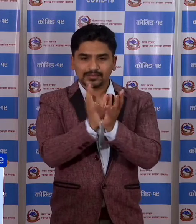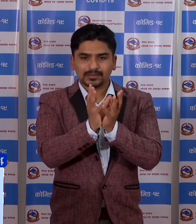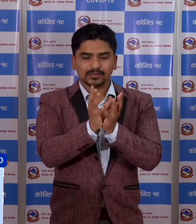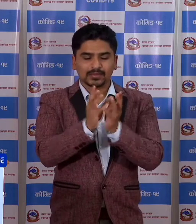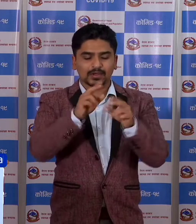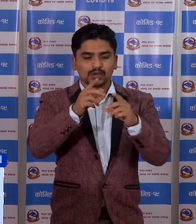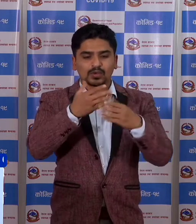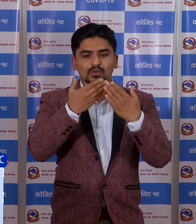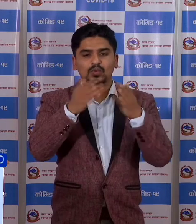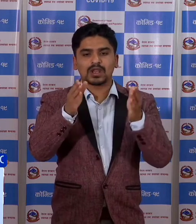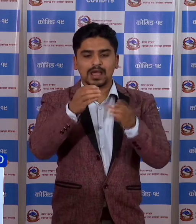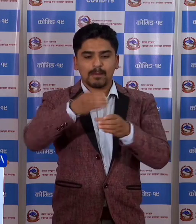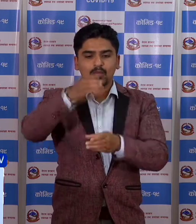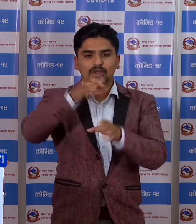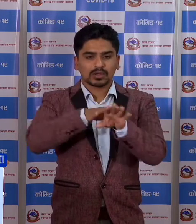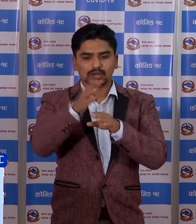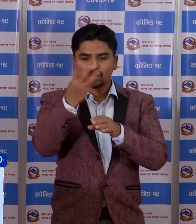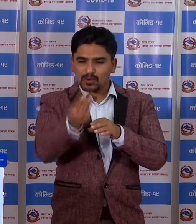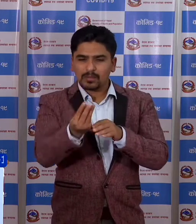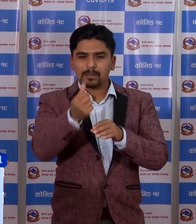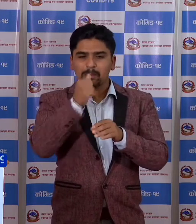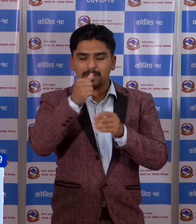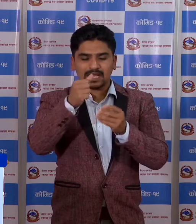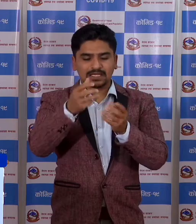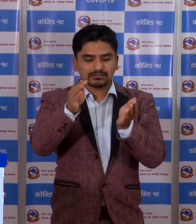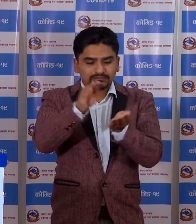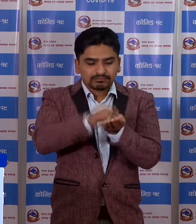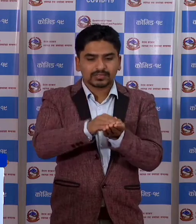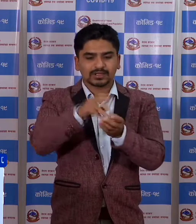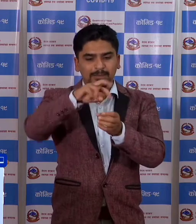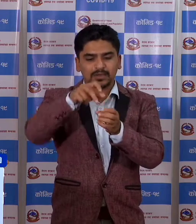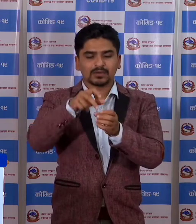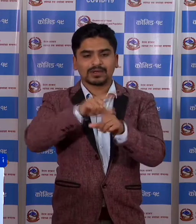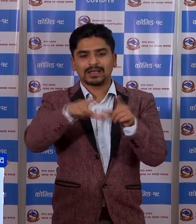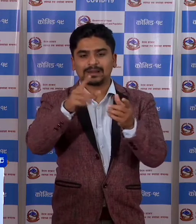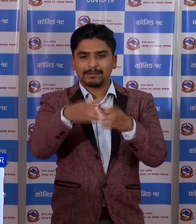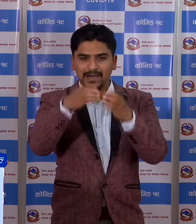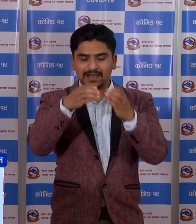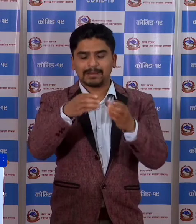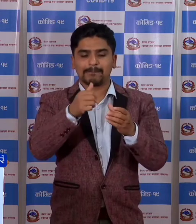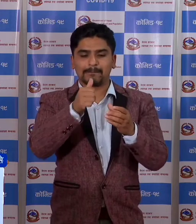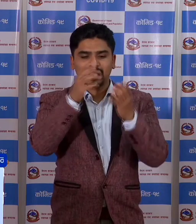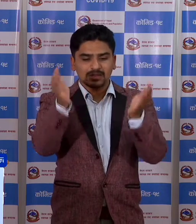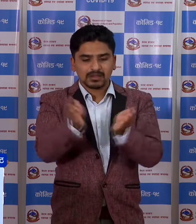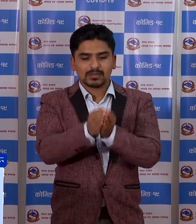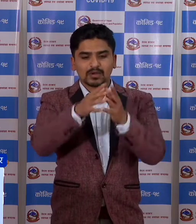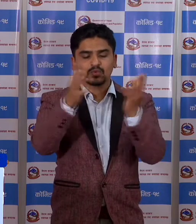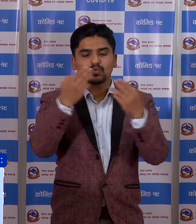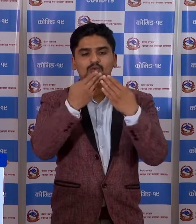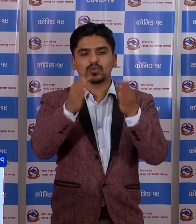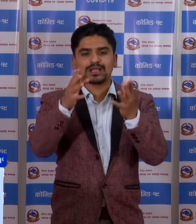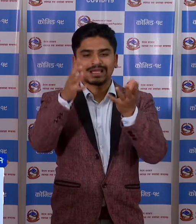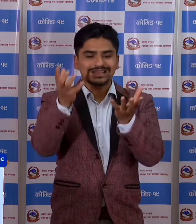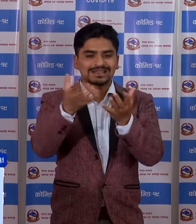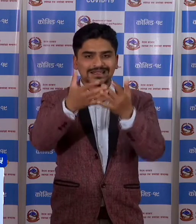खुल्ला बोतलहरू, थोरैभन्दा थोरै पानी जम्ने बिर्को भएका भाँडाहरू, पानी जम्मा भएका खुल्ला ट्याङ्कीमा फुल